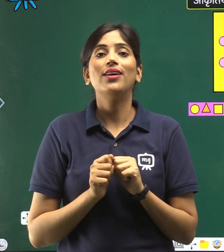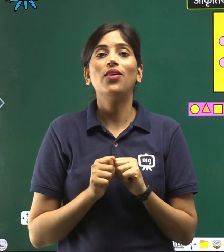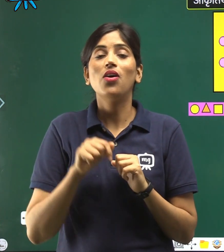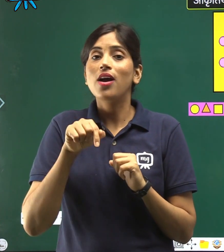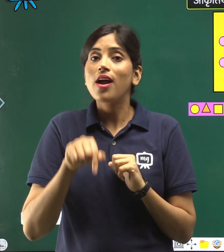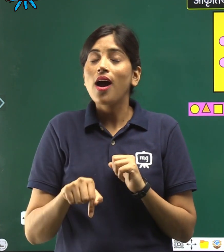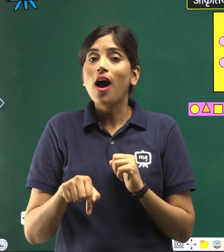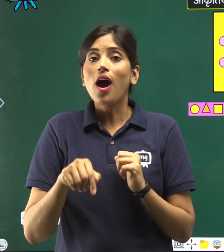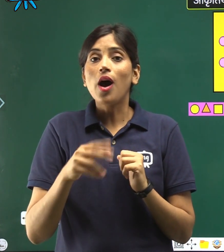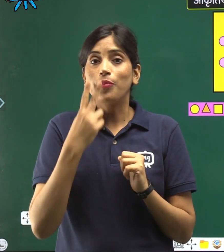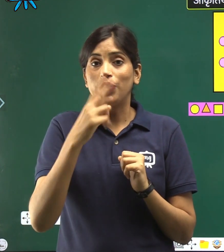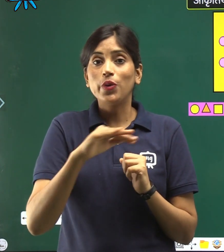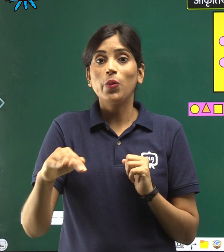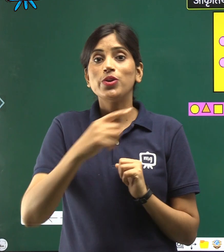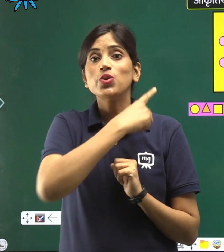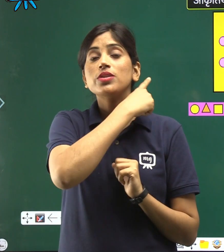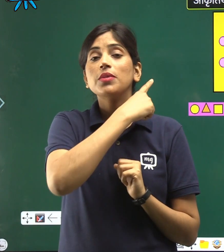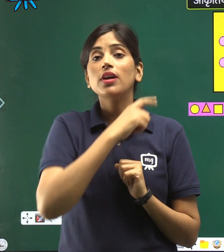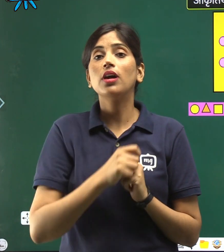अब देखो इसमें बच्चों,